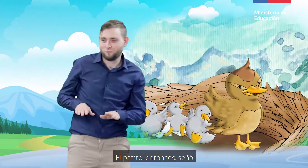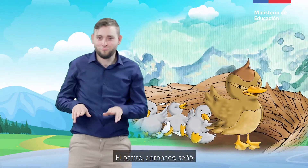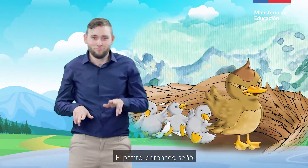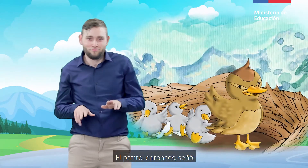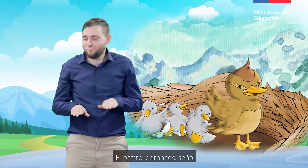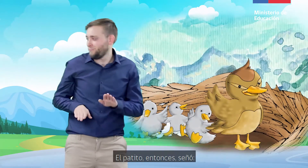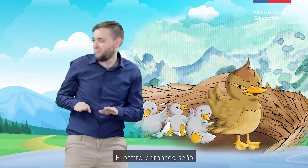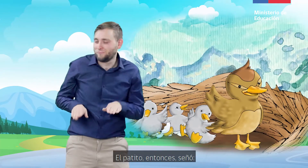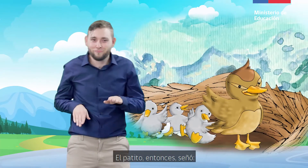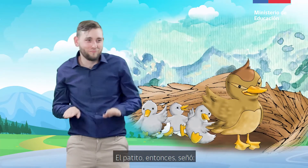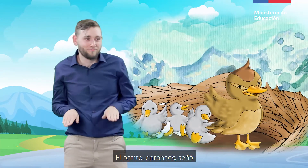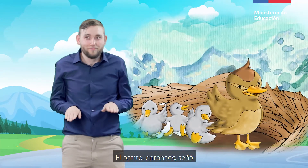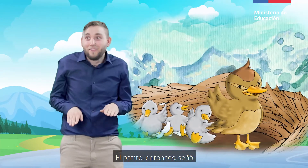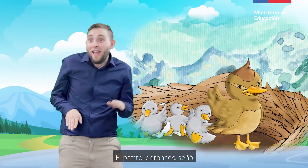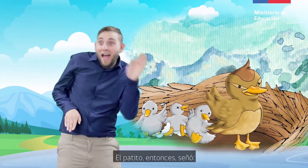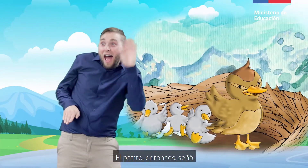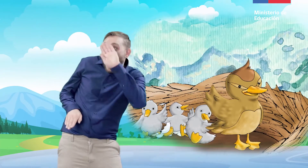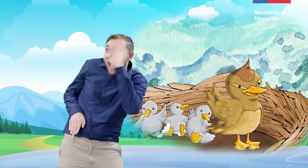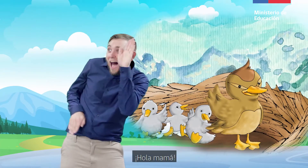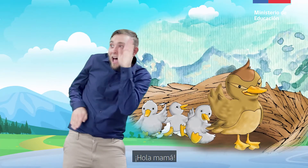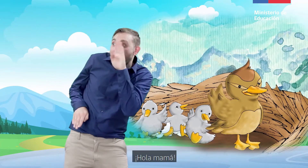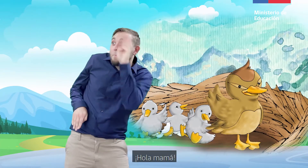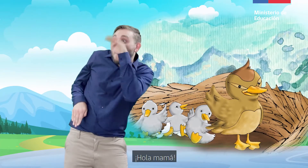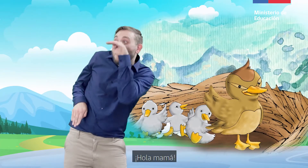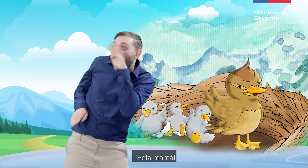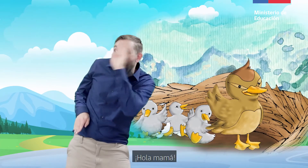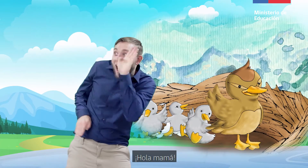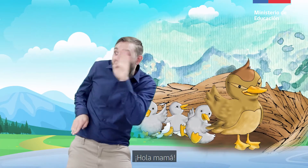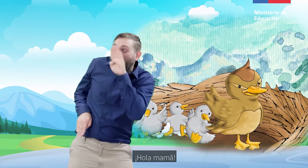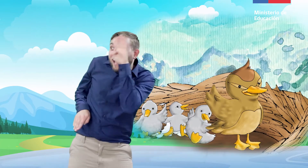El patito entonces señó, hola mamá,